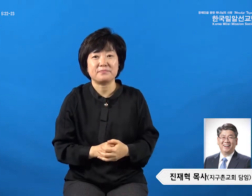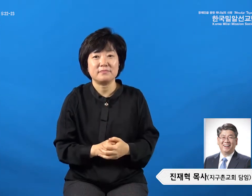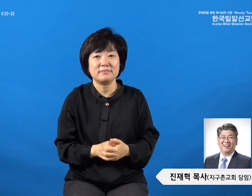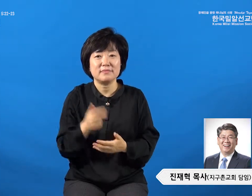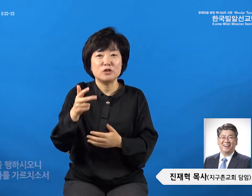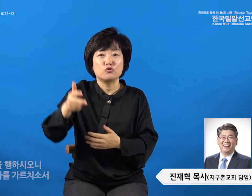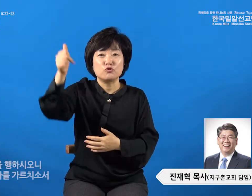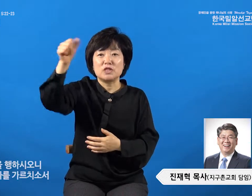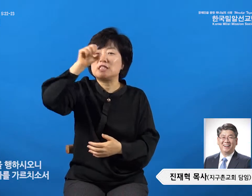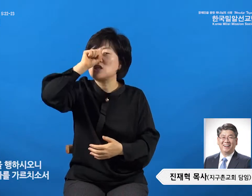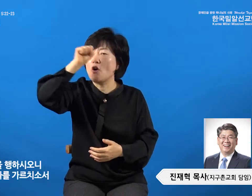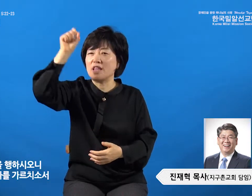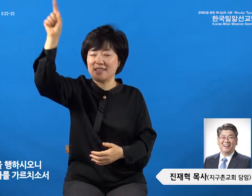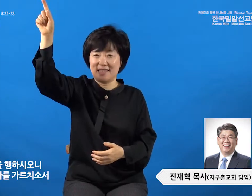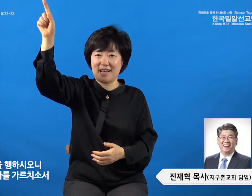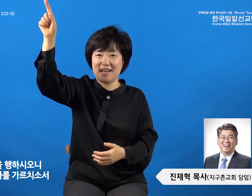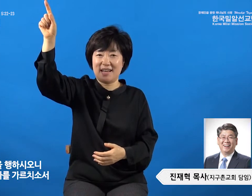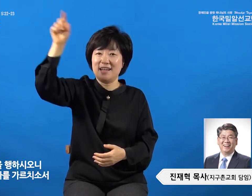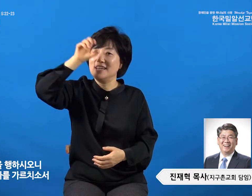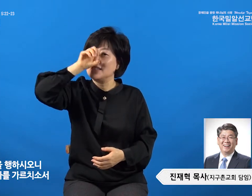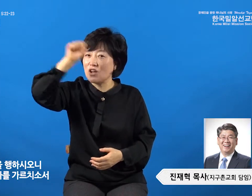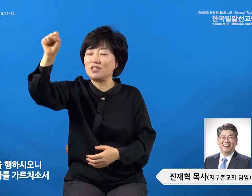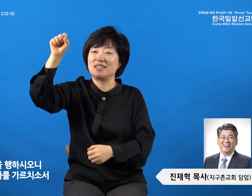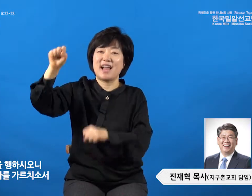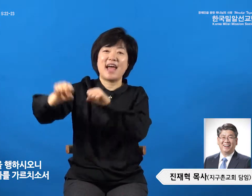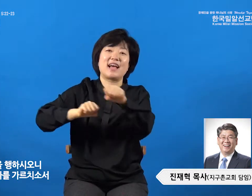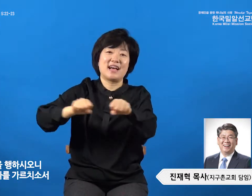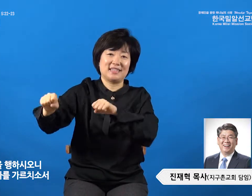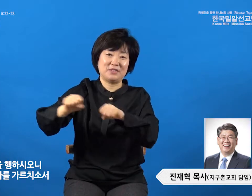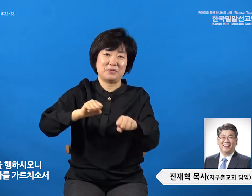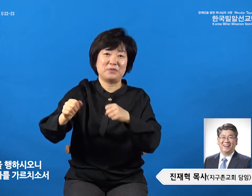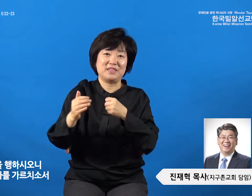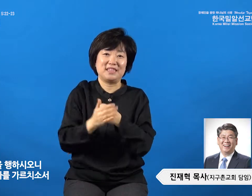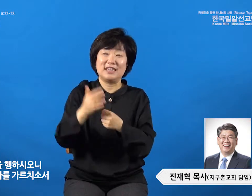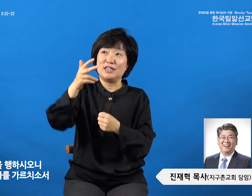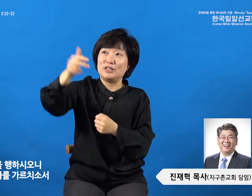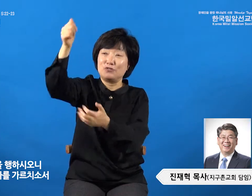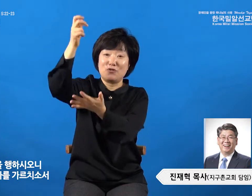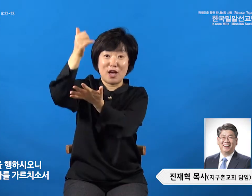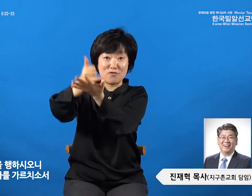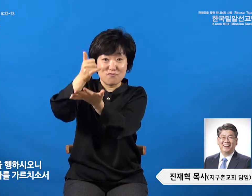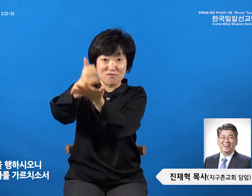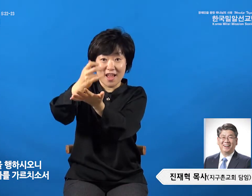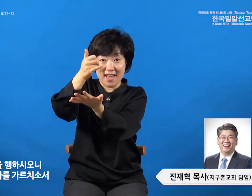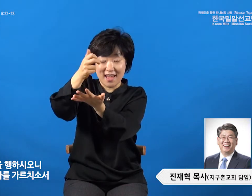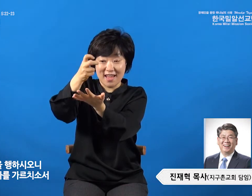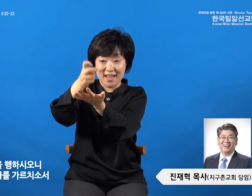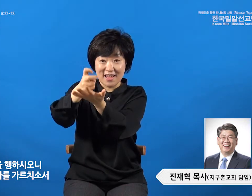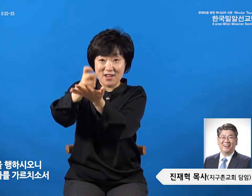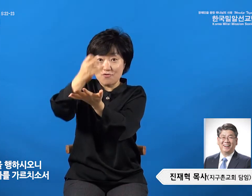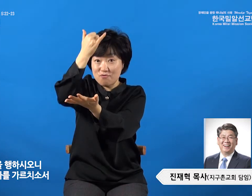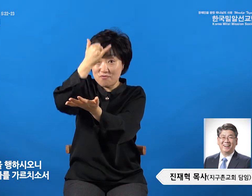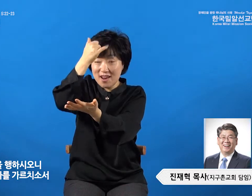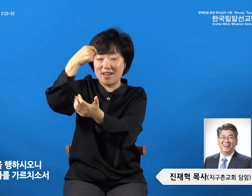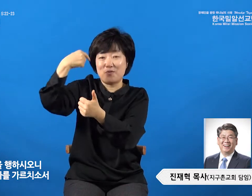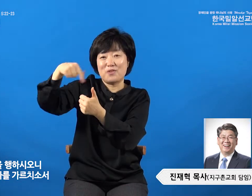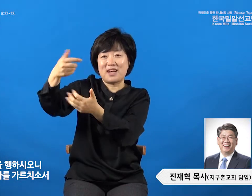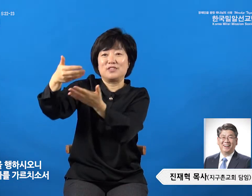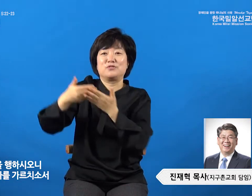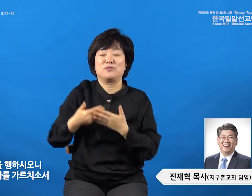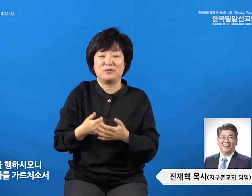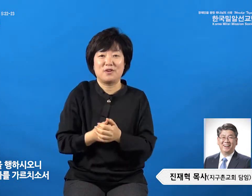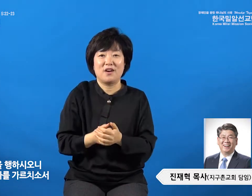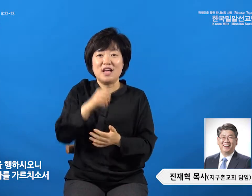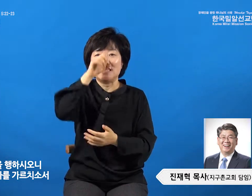이렇게 말씀합니다. 주는 선하사 선을 행하시오니 주의 율례들로 나를